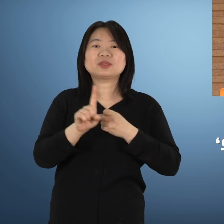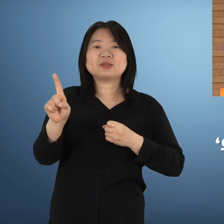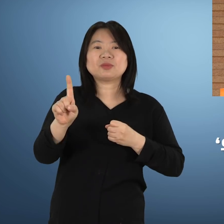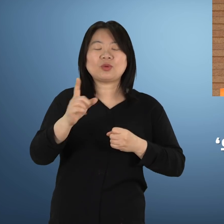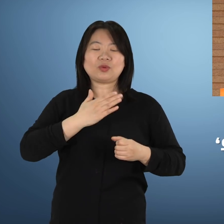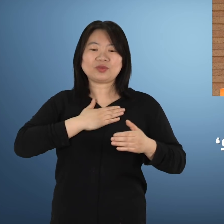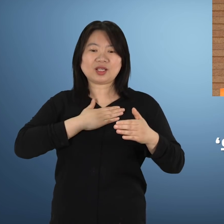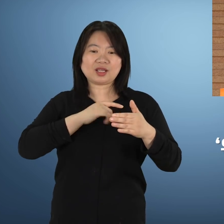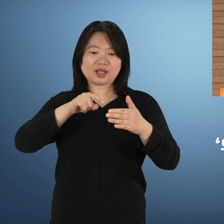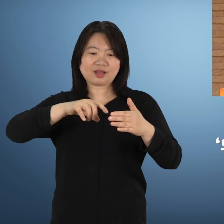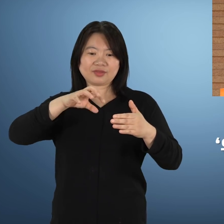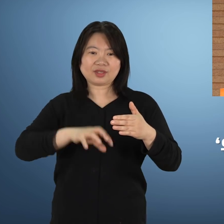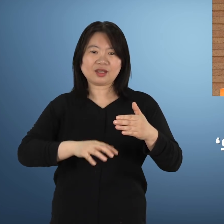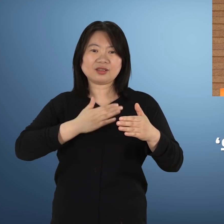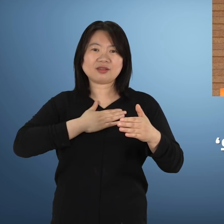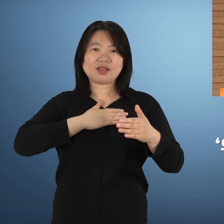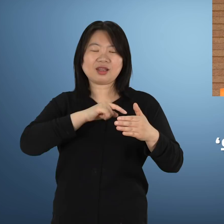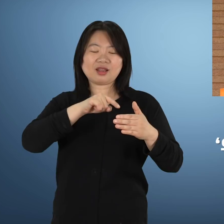내 안에